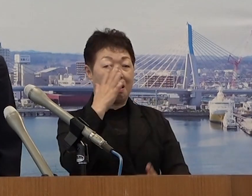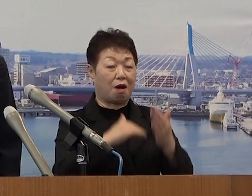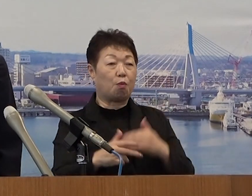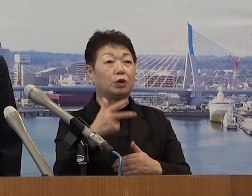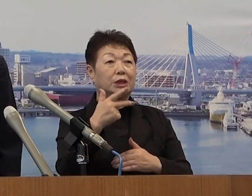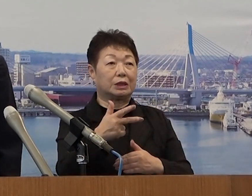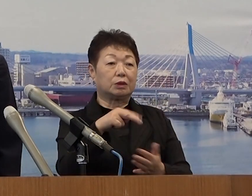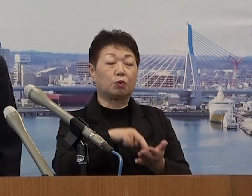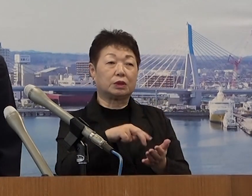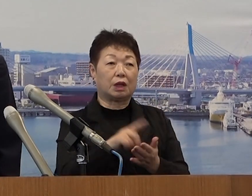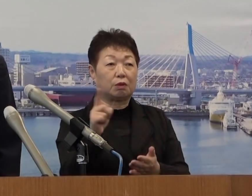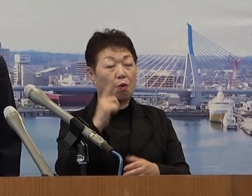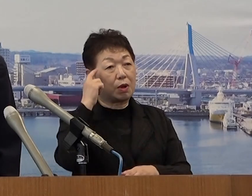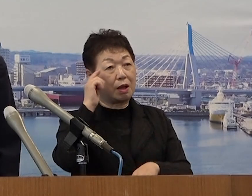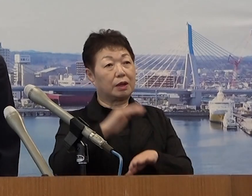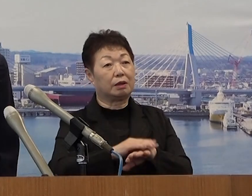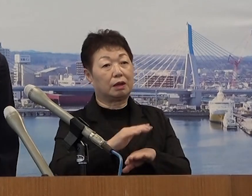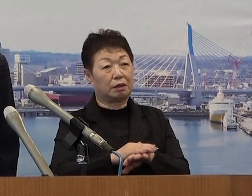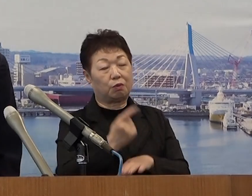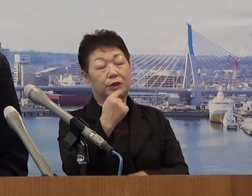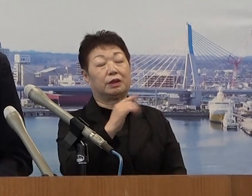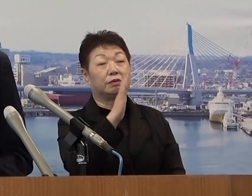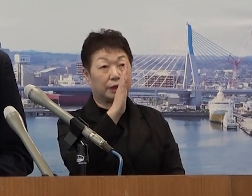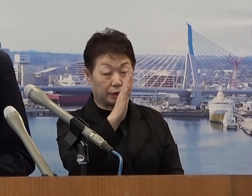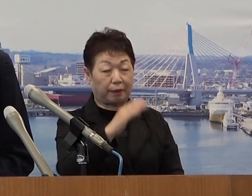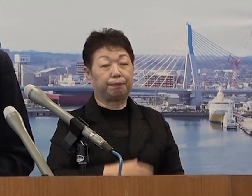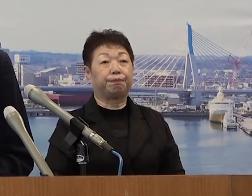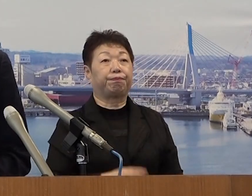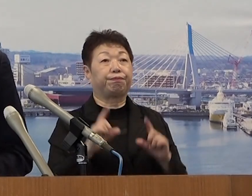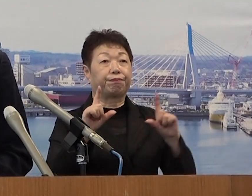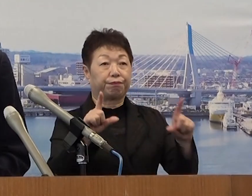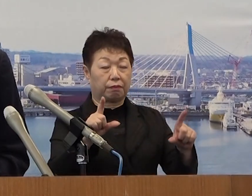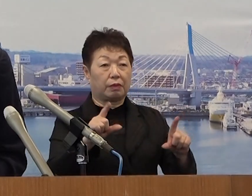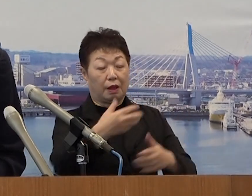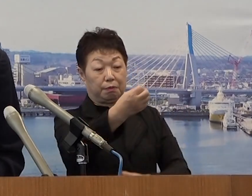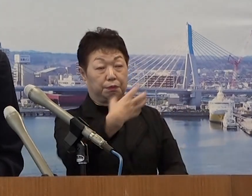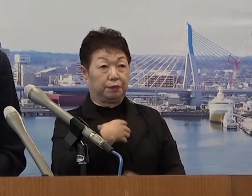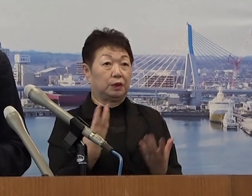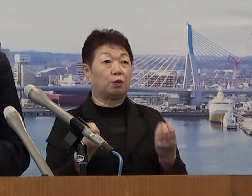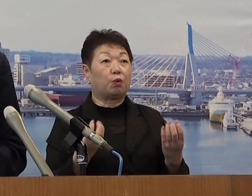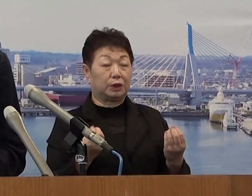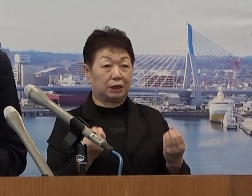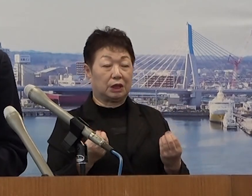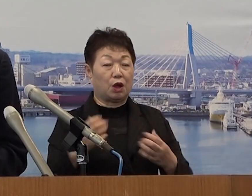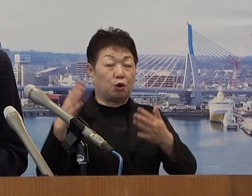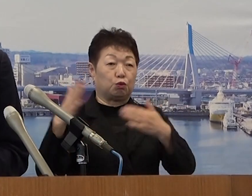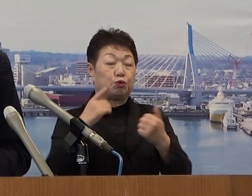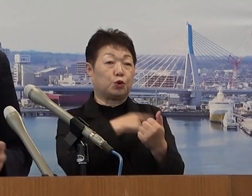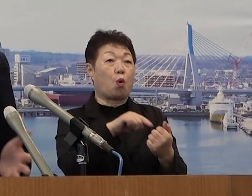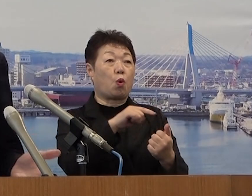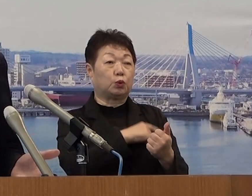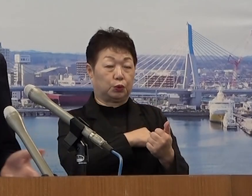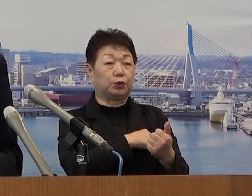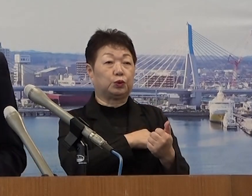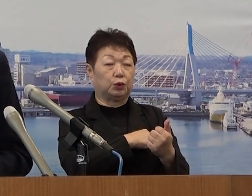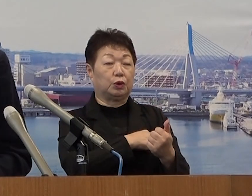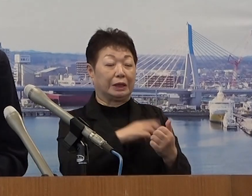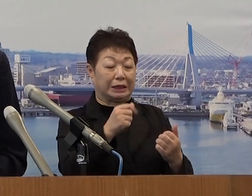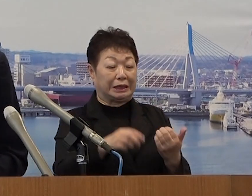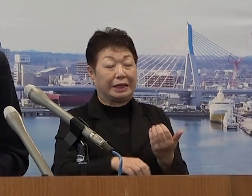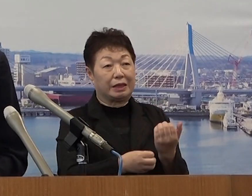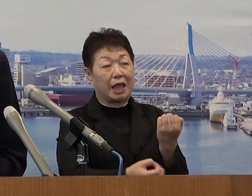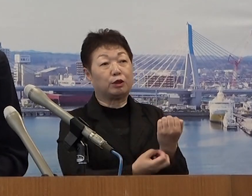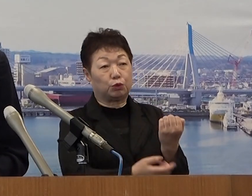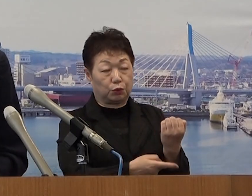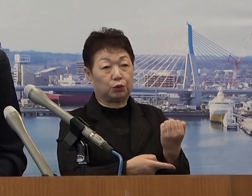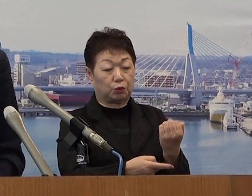ようにお考えになっているかお願いします。 はい、今おっしゃった通りで、例えば風力発電ですとか地熱発電もそう